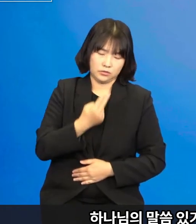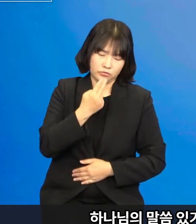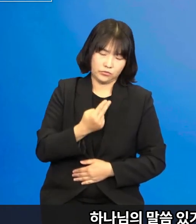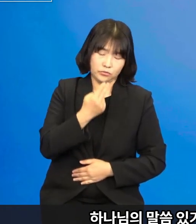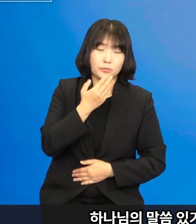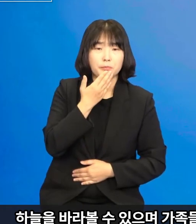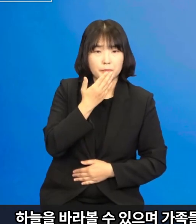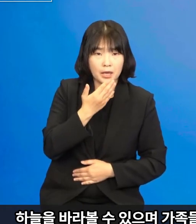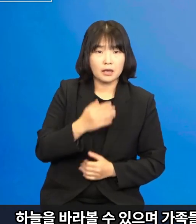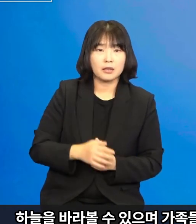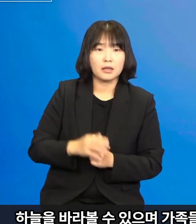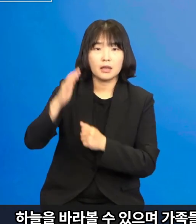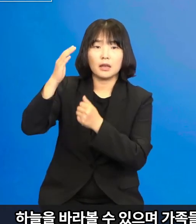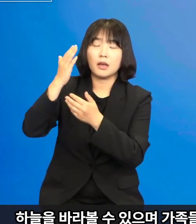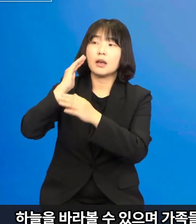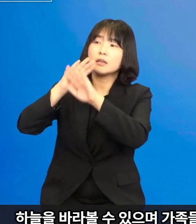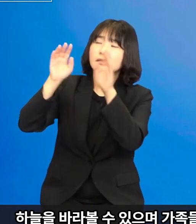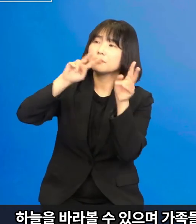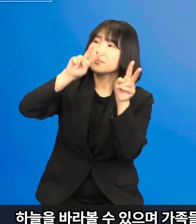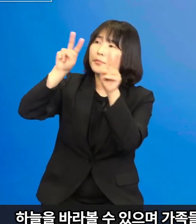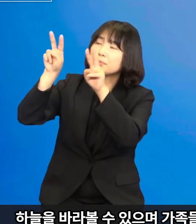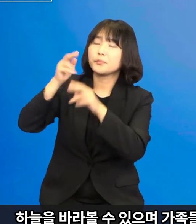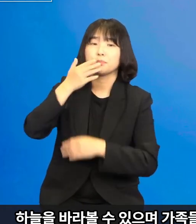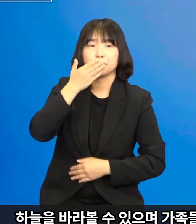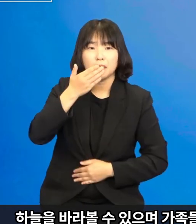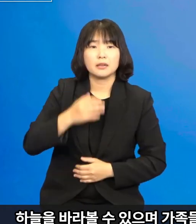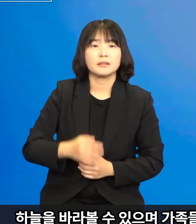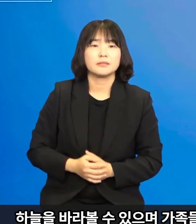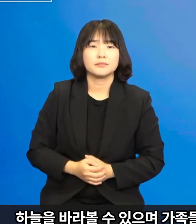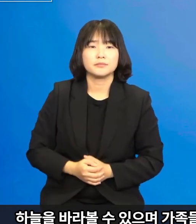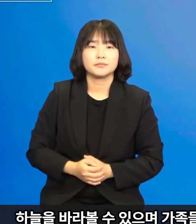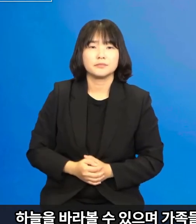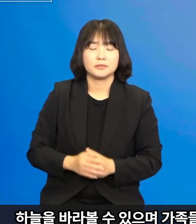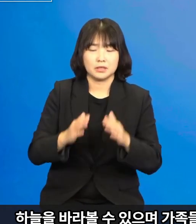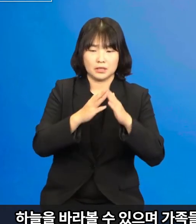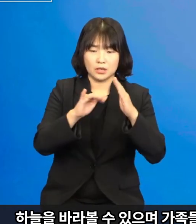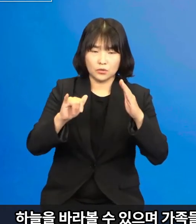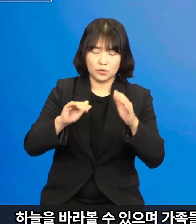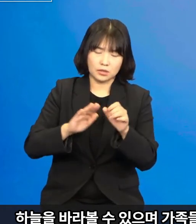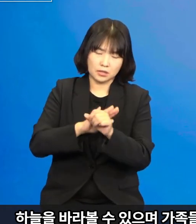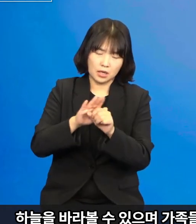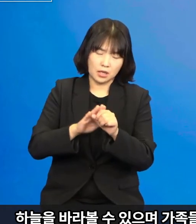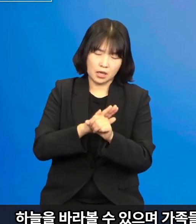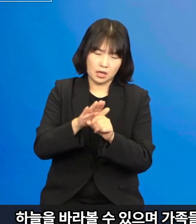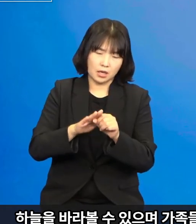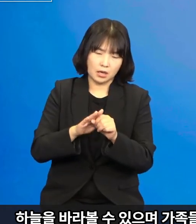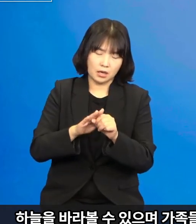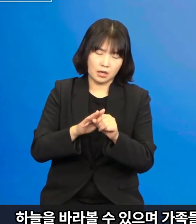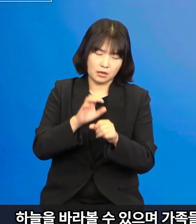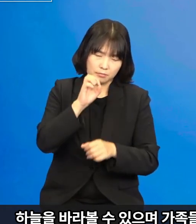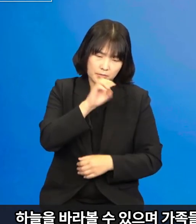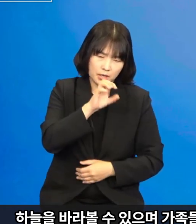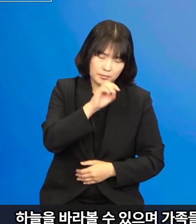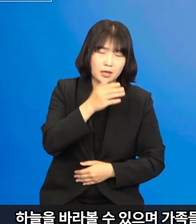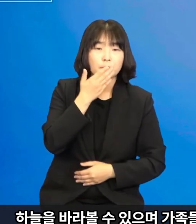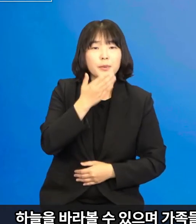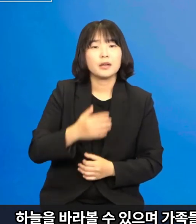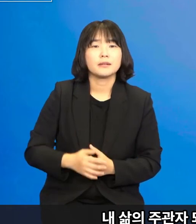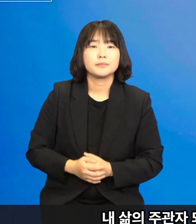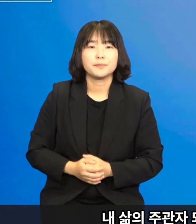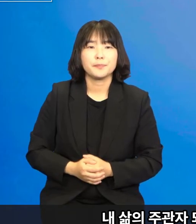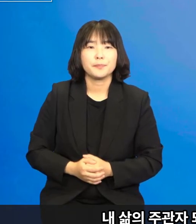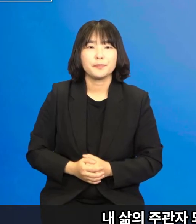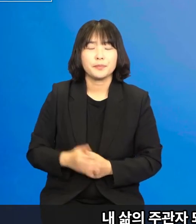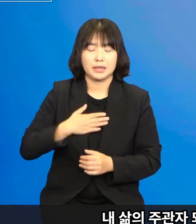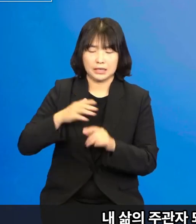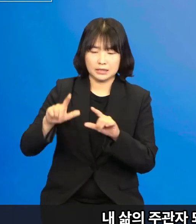있고 하늘을 바라볼 수 있으며 가족들에게 사랑한다고 말하며 살 수 있습니다.